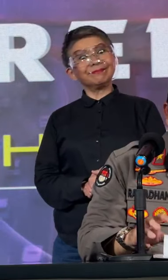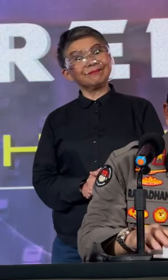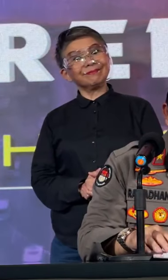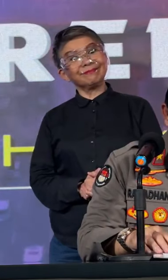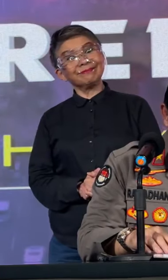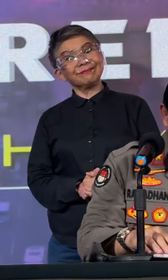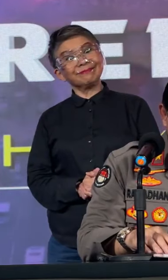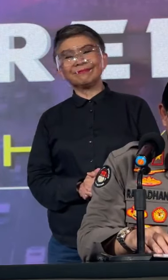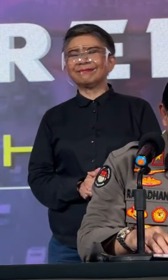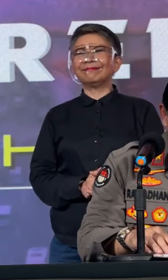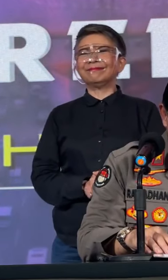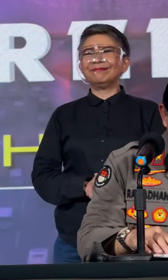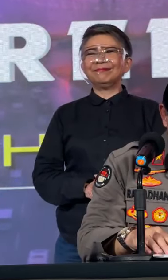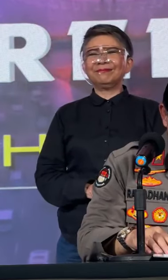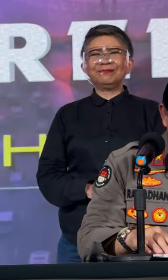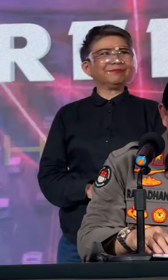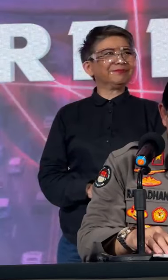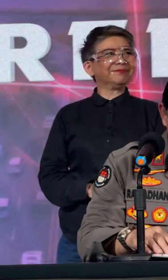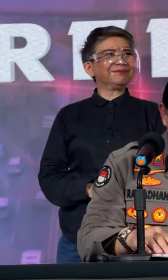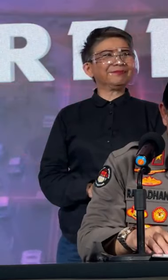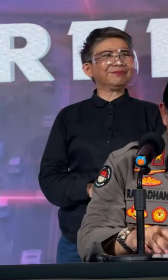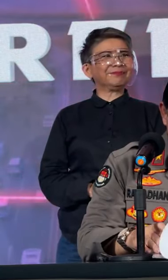Angkat ya? Iya Pak. Iya, Pak.